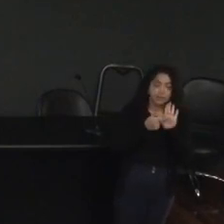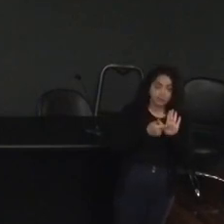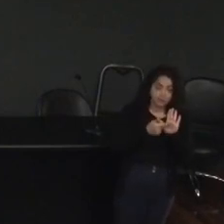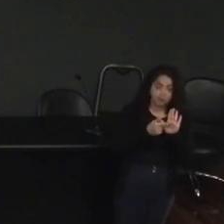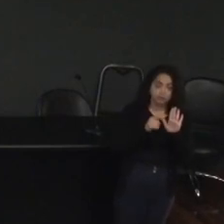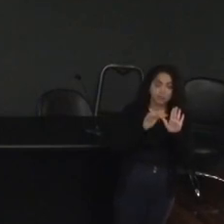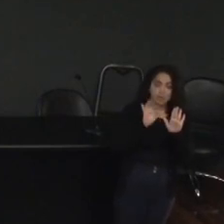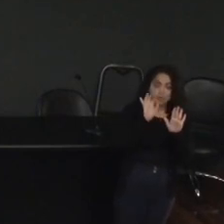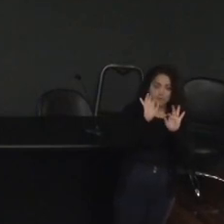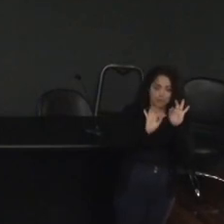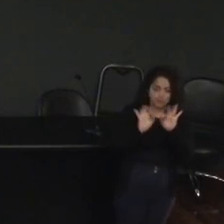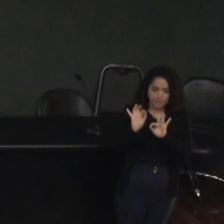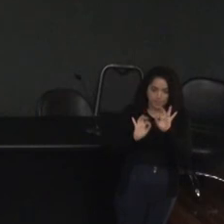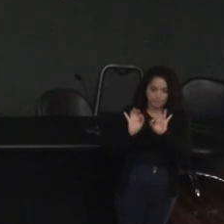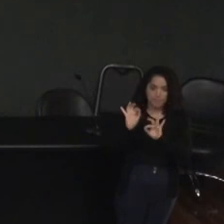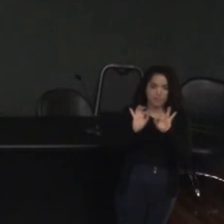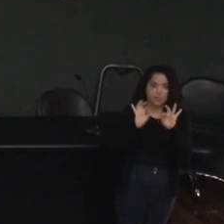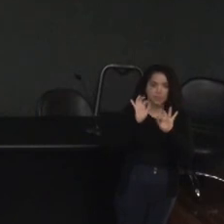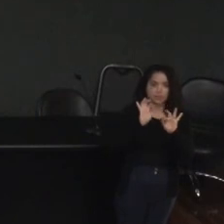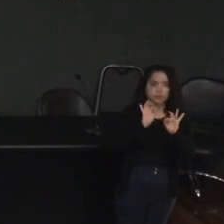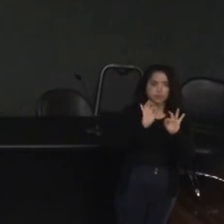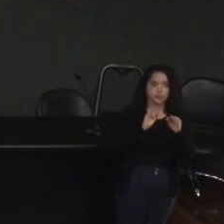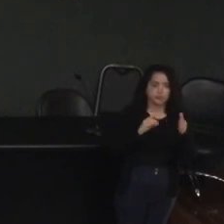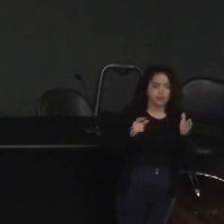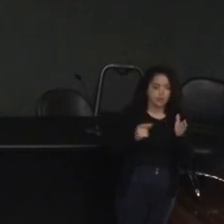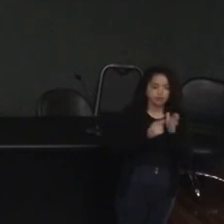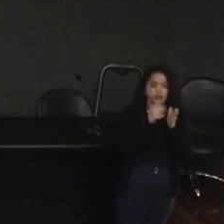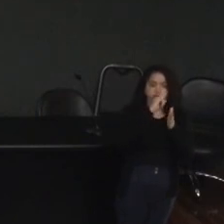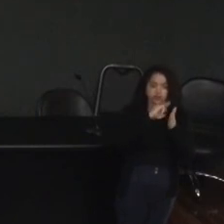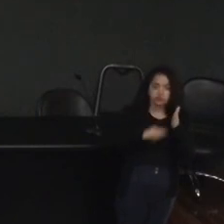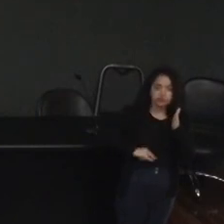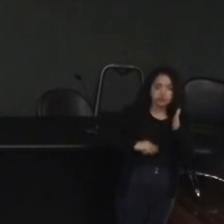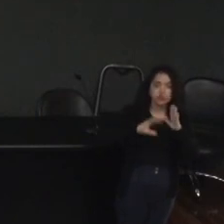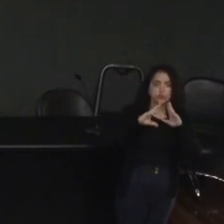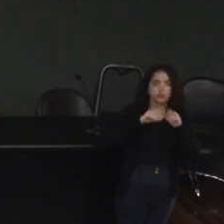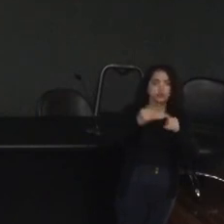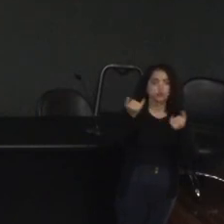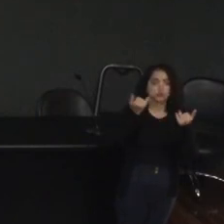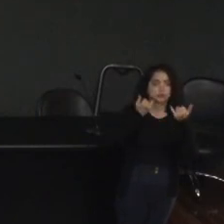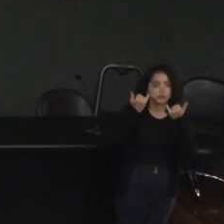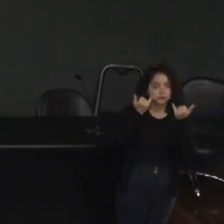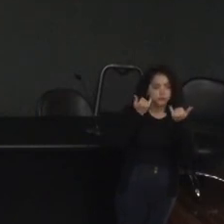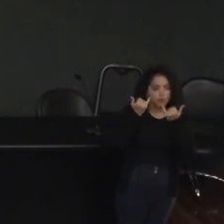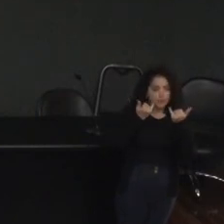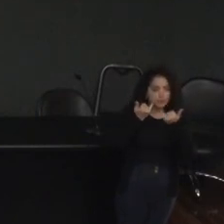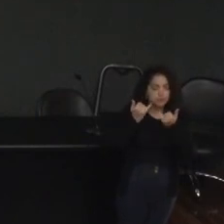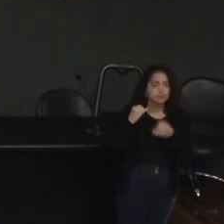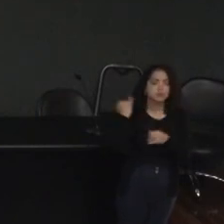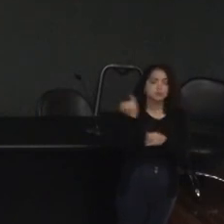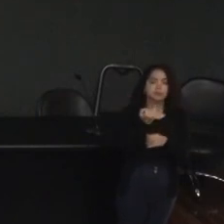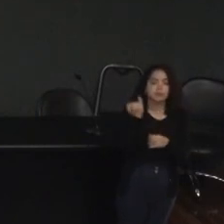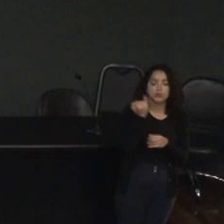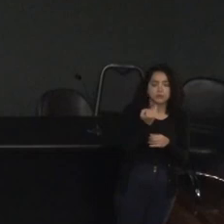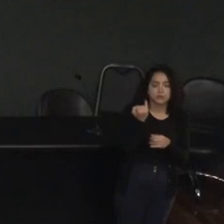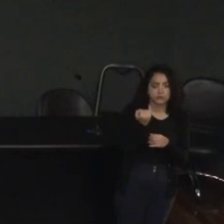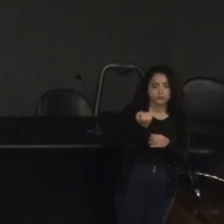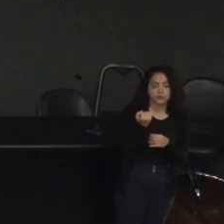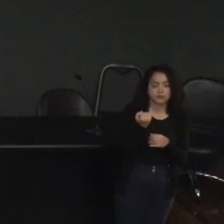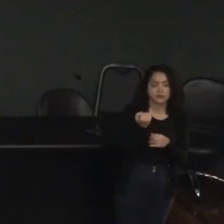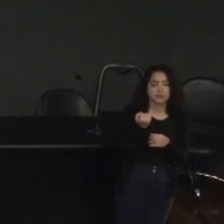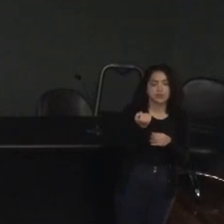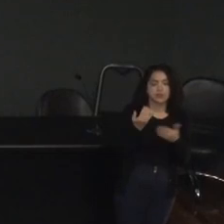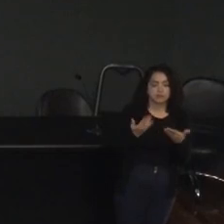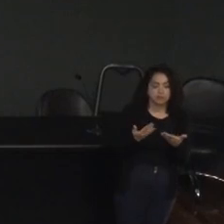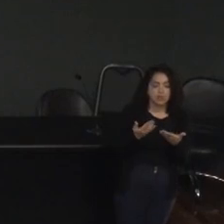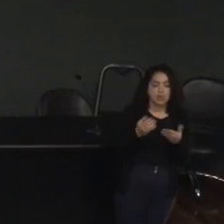o mapeamento de dados nessa parte azul com todas as informações que são necessárias aqui ao